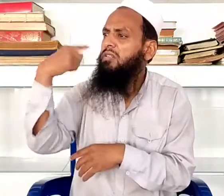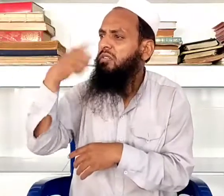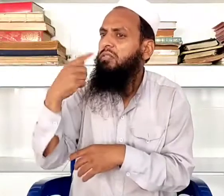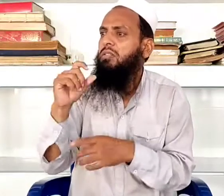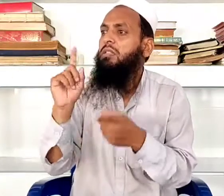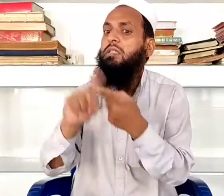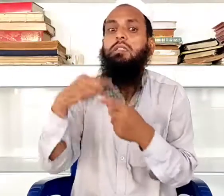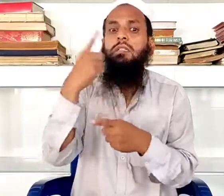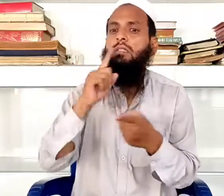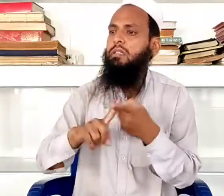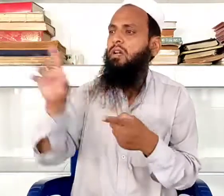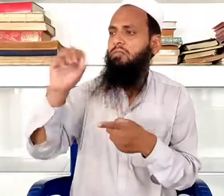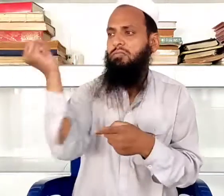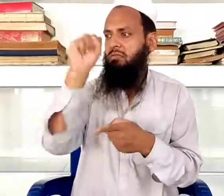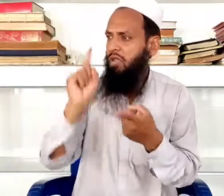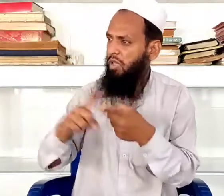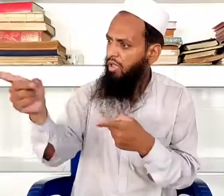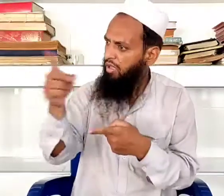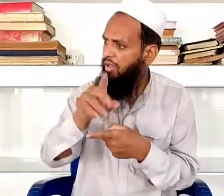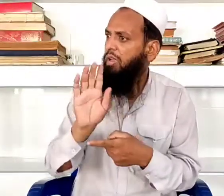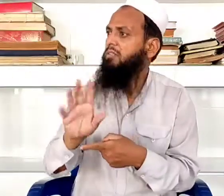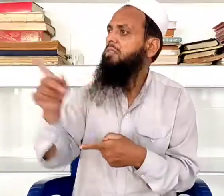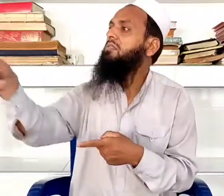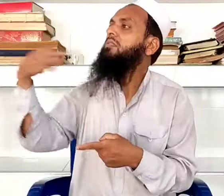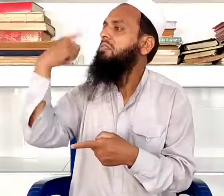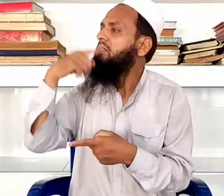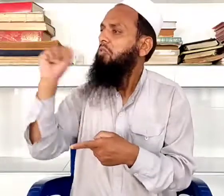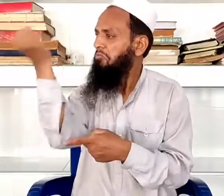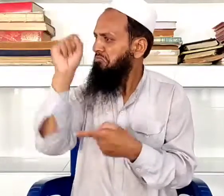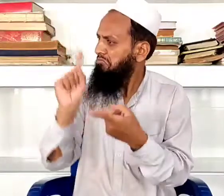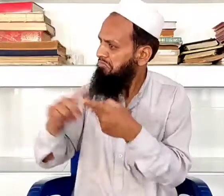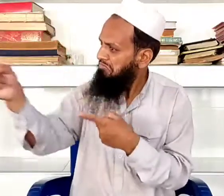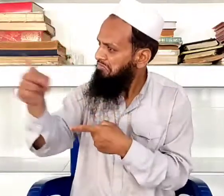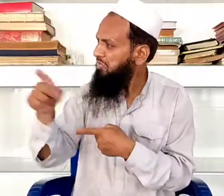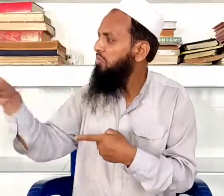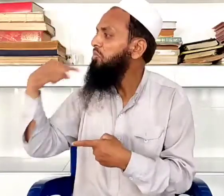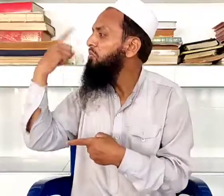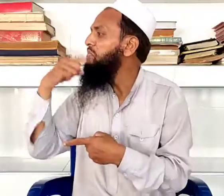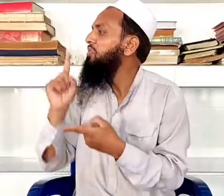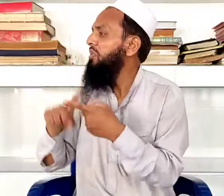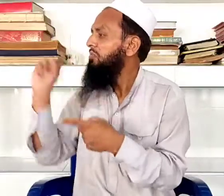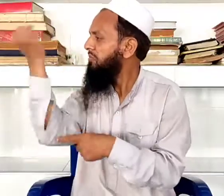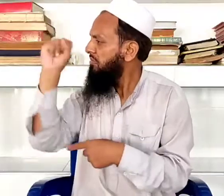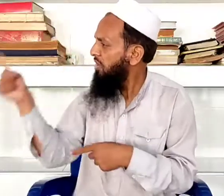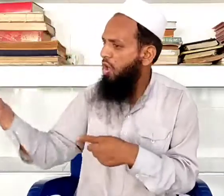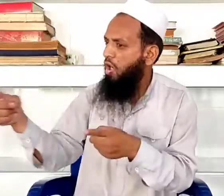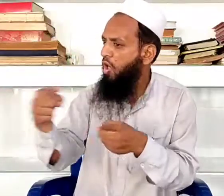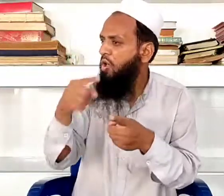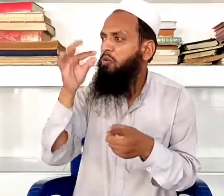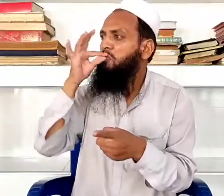و عظمت دا اظہار ہوندا ہے اور جناب علی رضی اللہ تعالی عنہ نے بڑی شان تے اور بڑی تفصیل دے دی دے نال بیان کر رہے ہیں